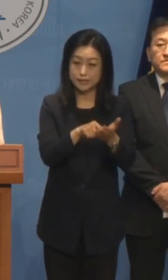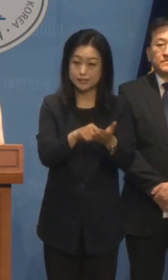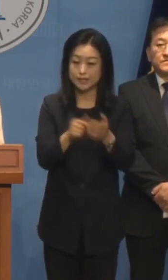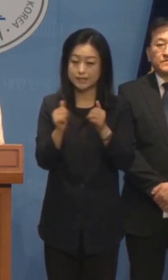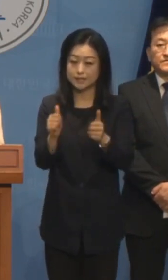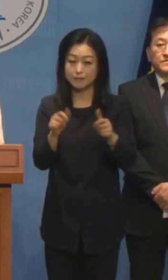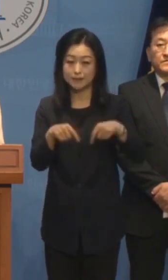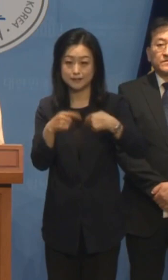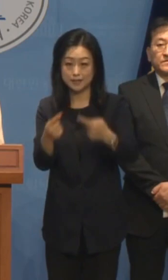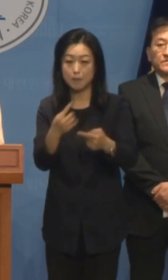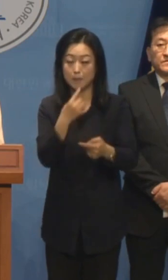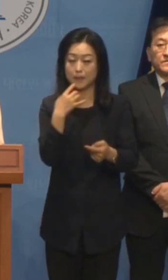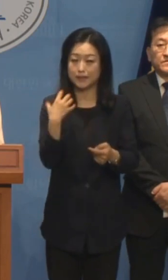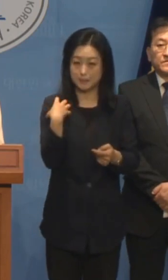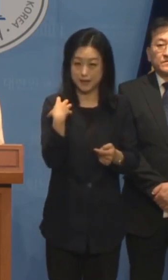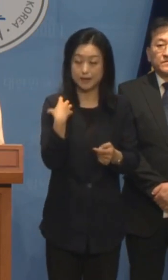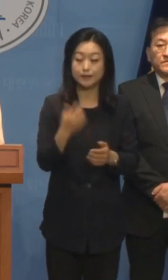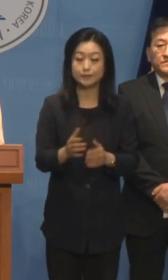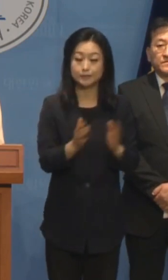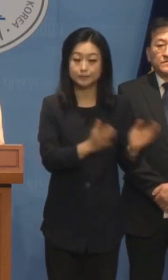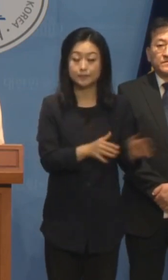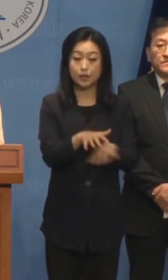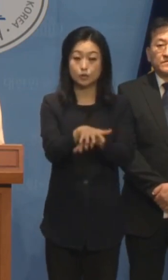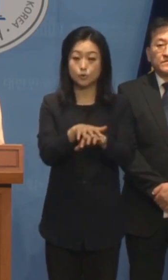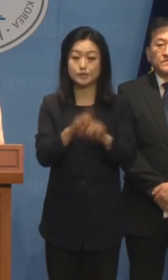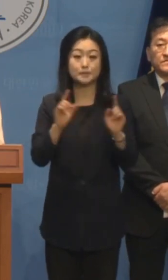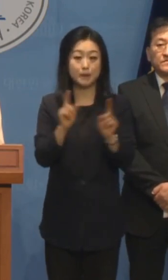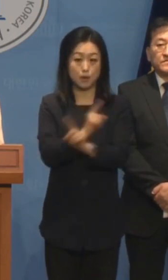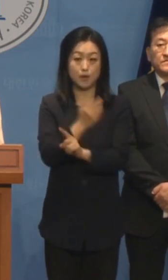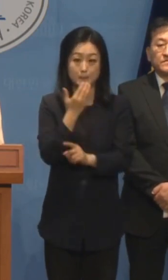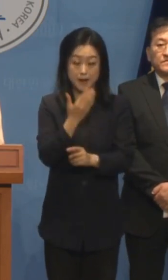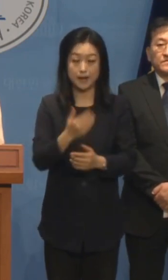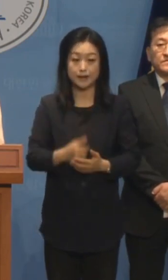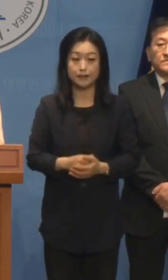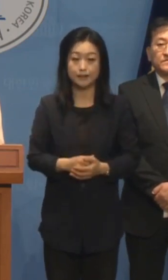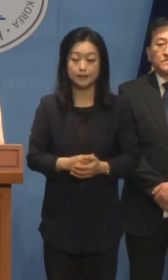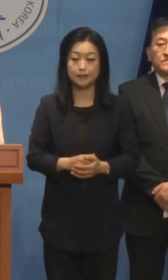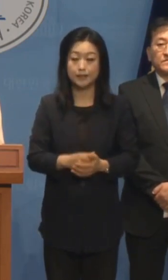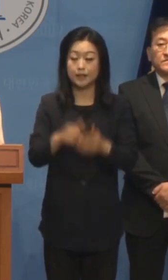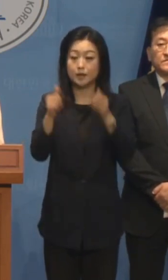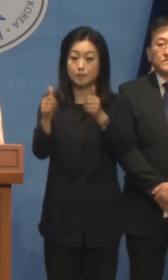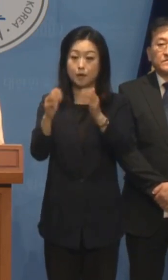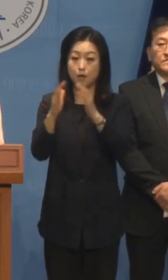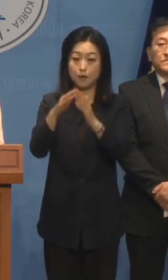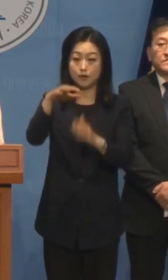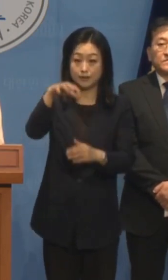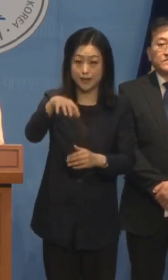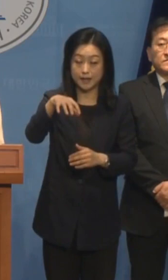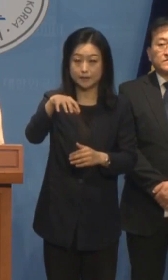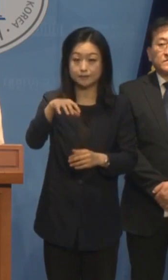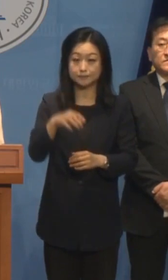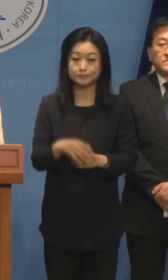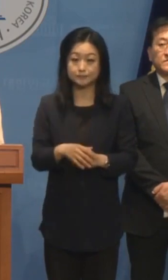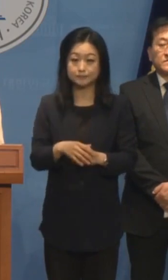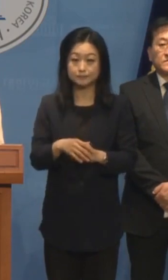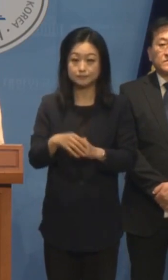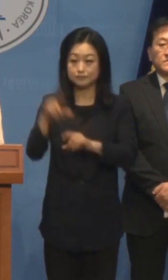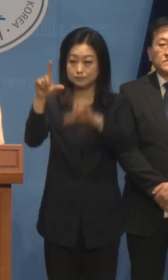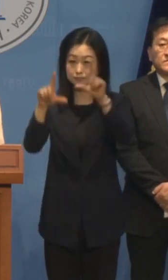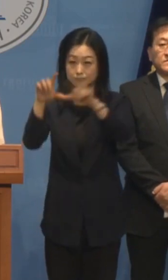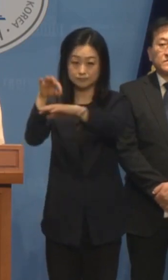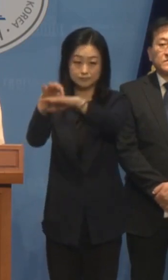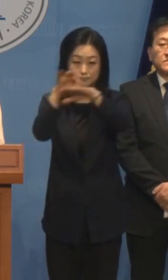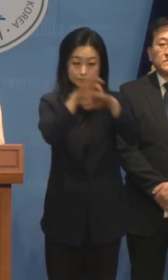유지만을 담당합니다. 조직구조도 개편합니다. 그간 법원의 신급제와 유사한 구조를 가지고